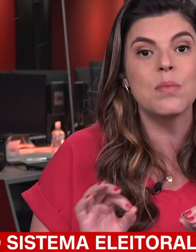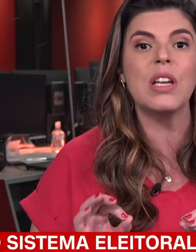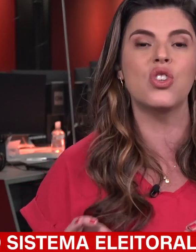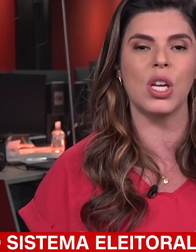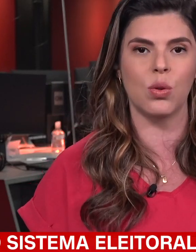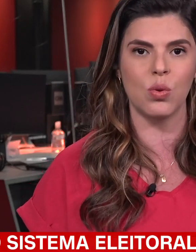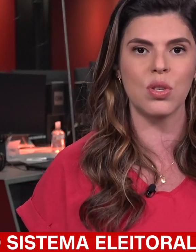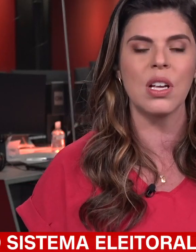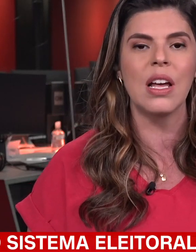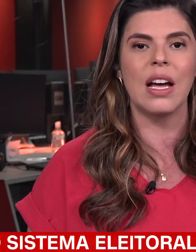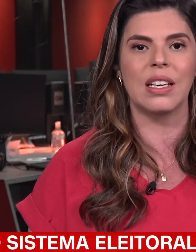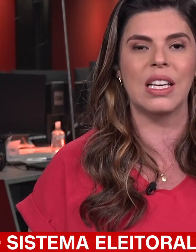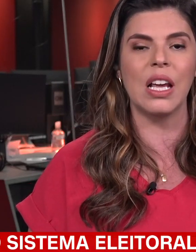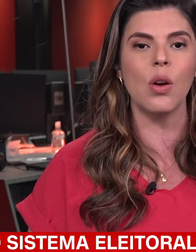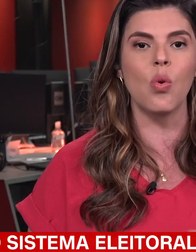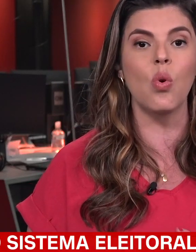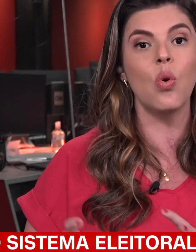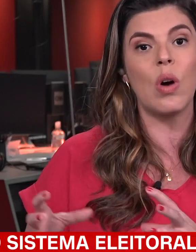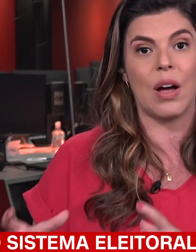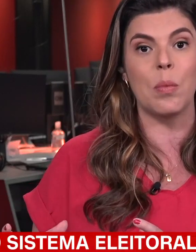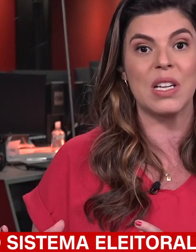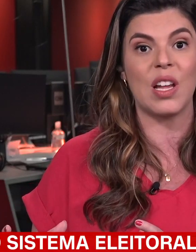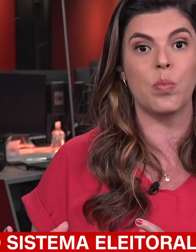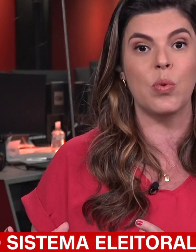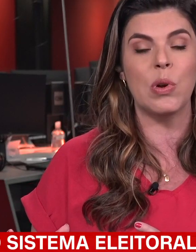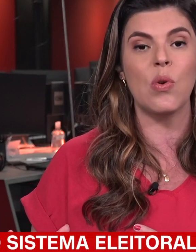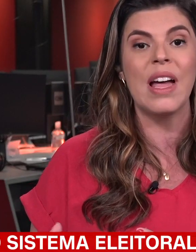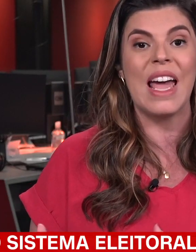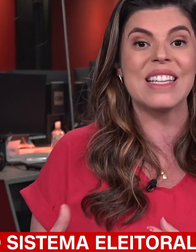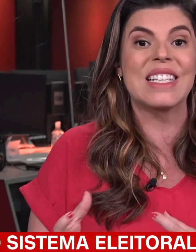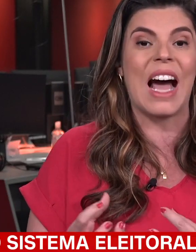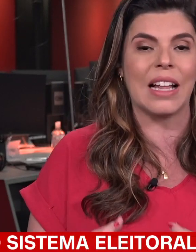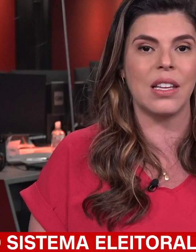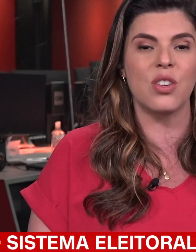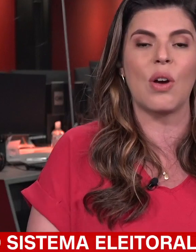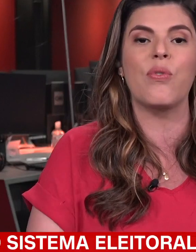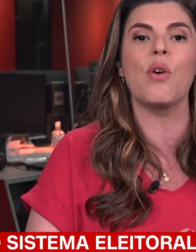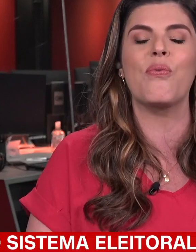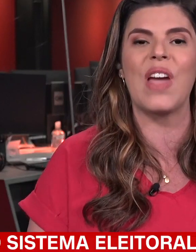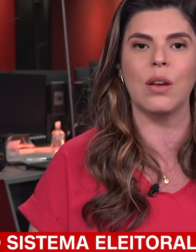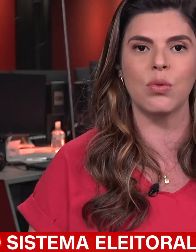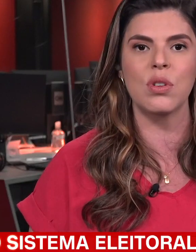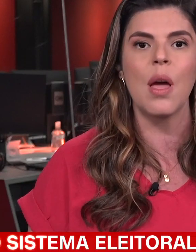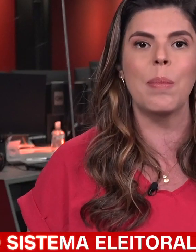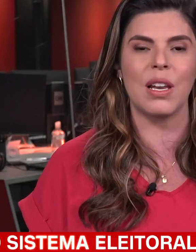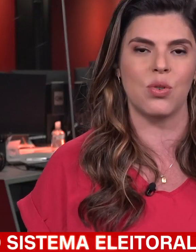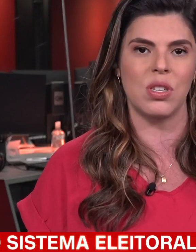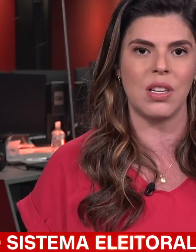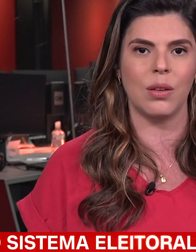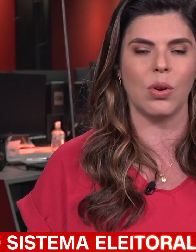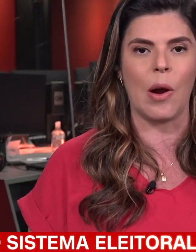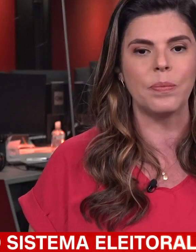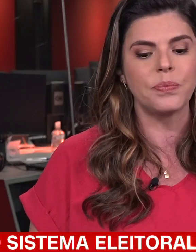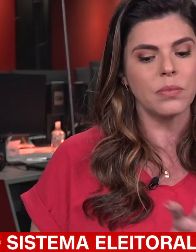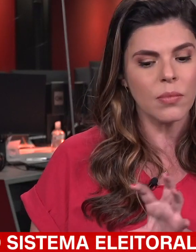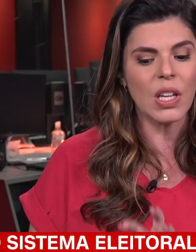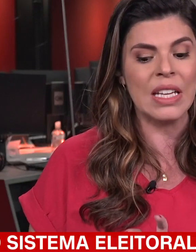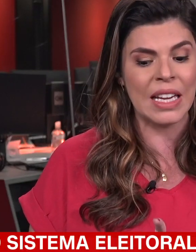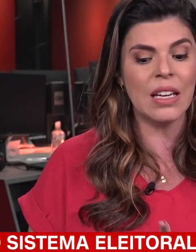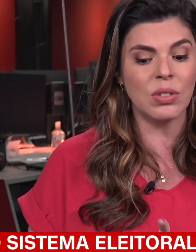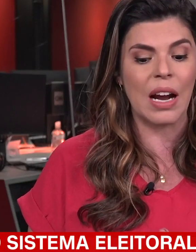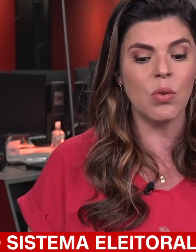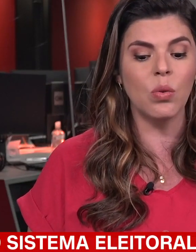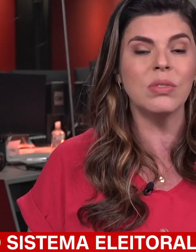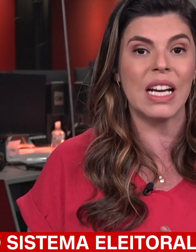de desmentidos aqui o o Ministério Público resgata e que já foram feitos pela justiça eleitoral